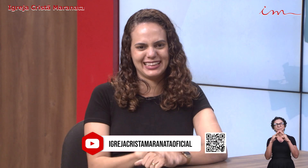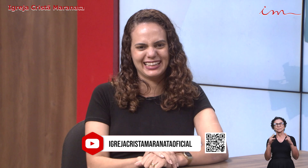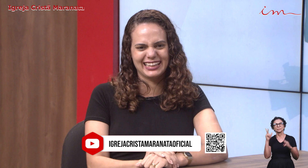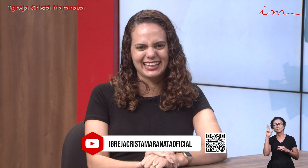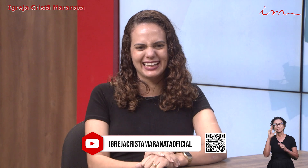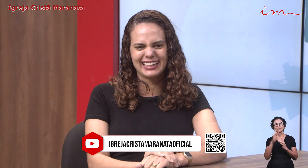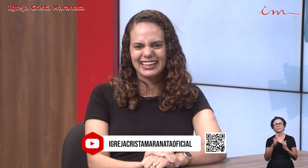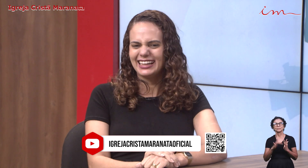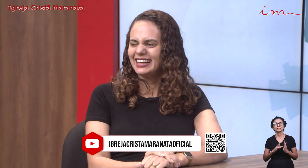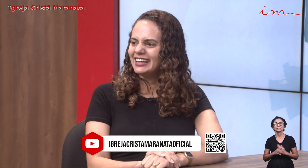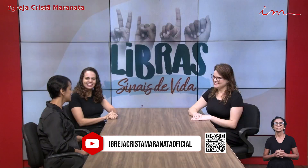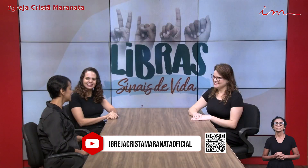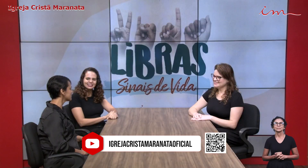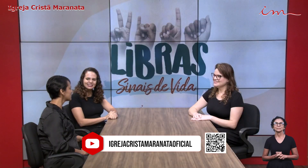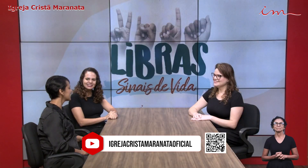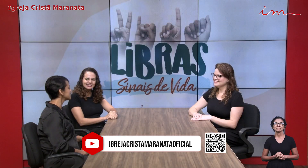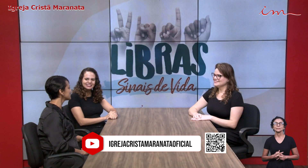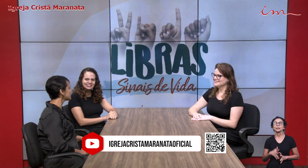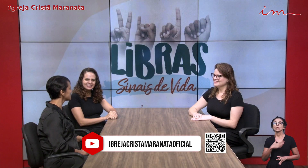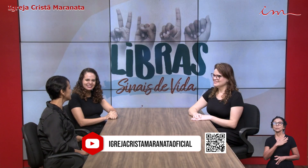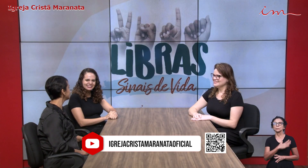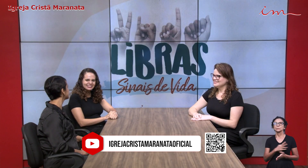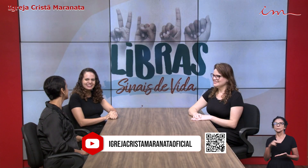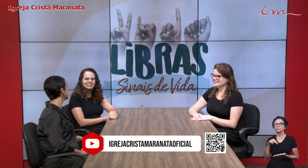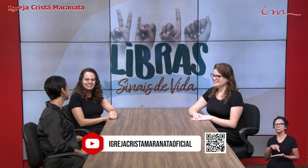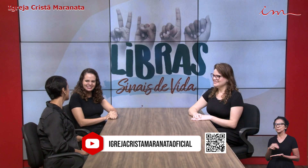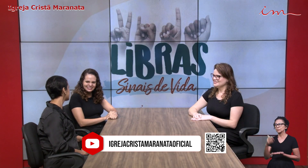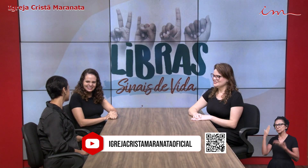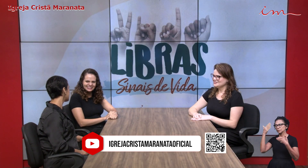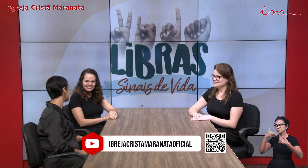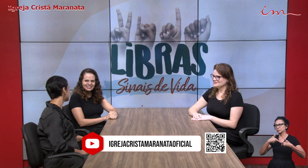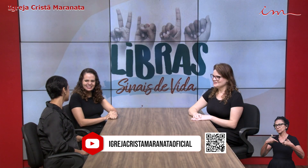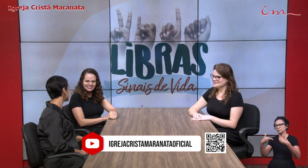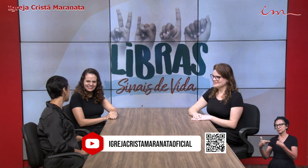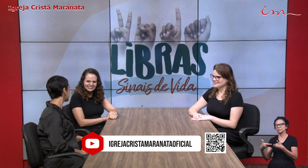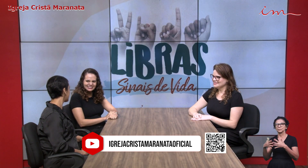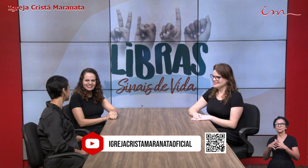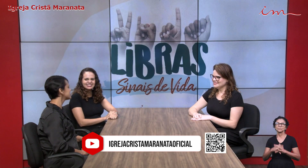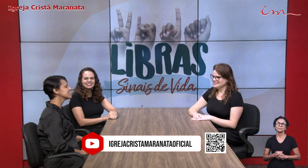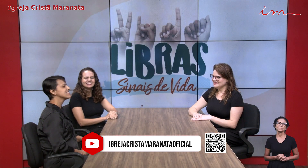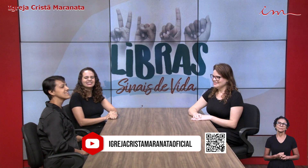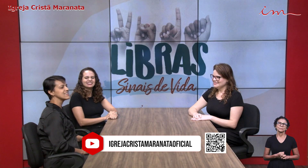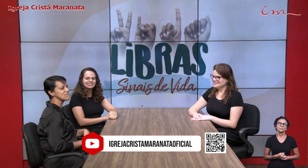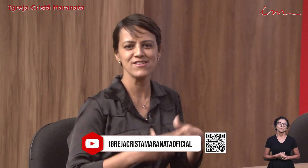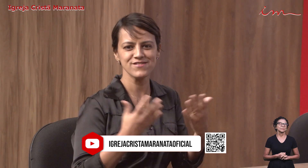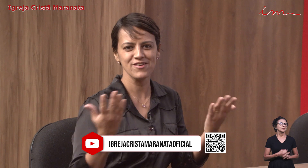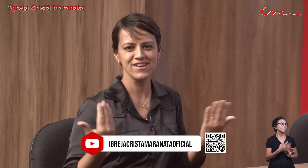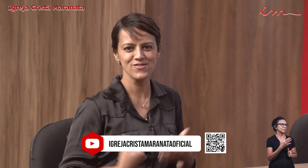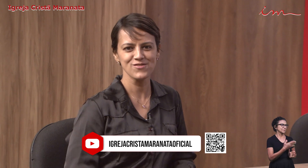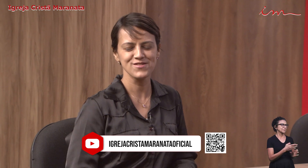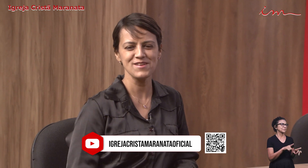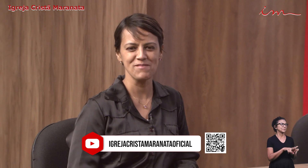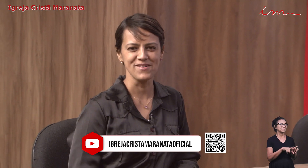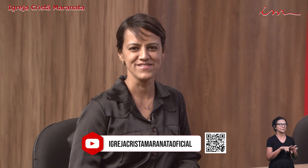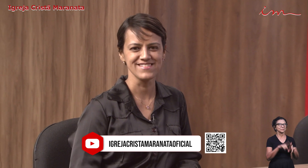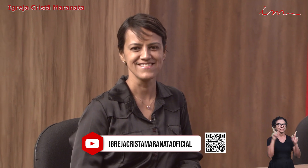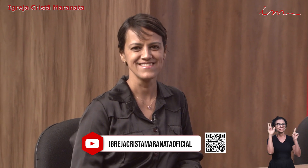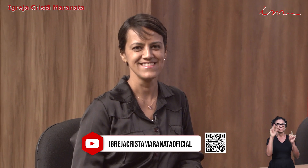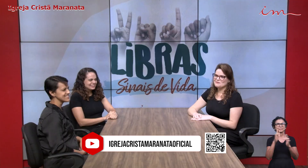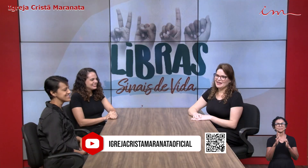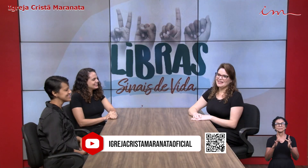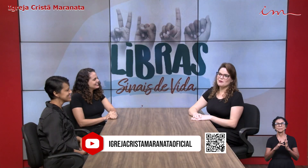todos. É um prazer estar aqui, Pri. Muito obrigada pelo convite. Prazer estar com você também, Nath. E a paz do Senhor a todos os